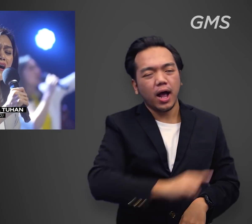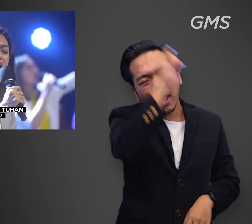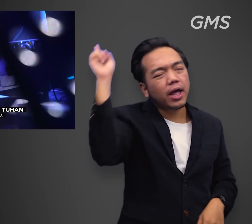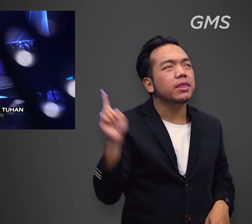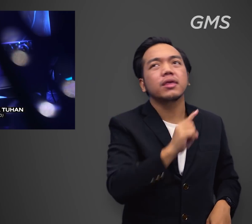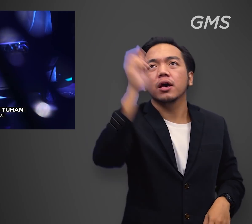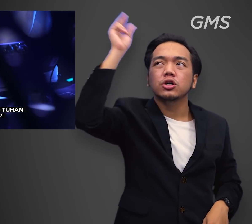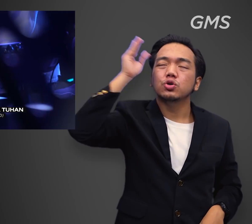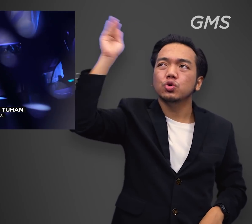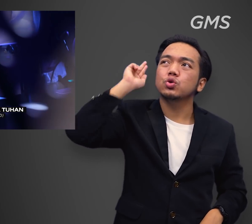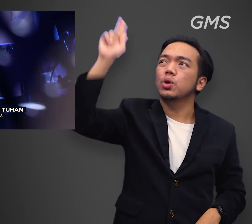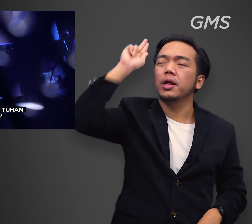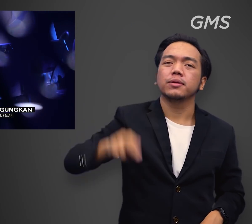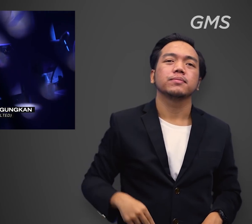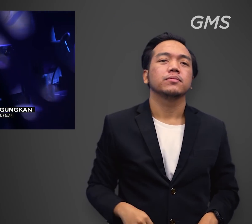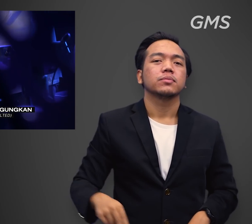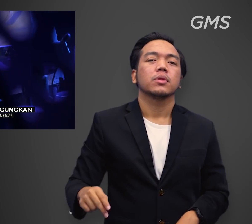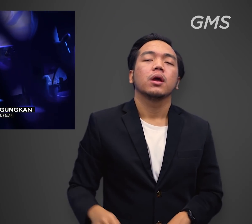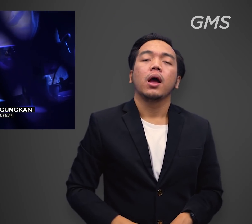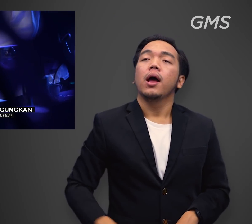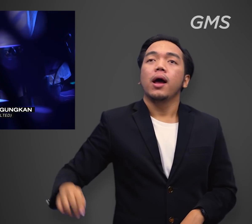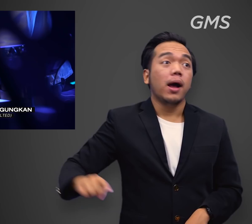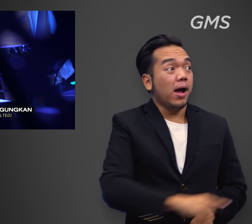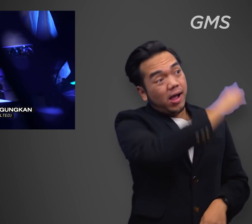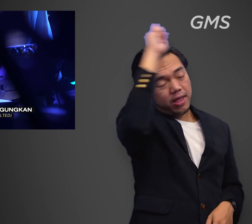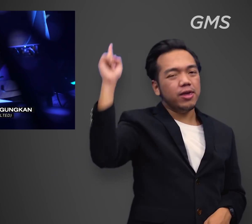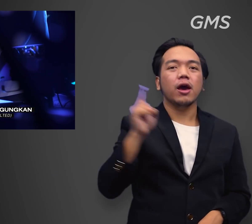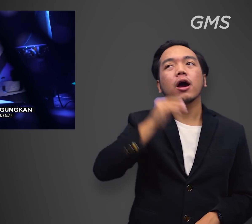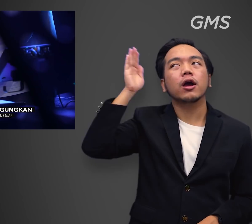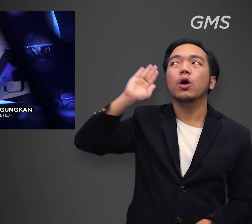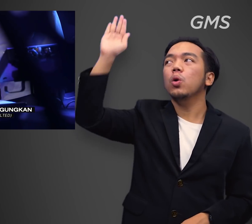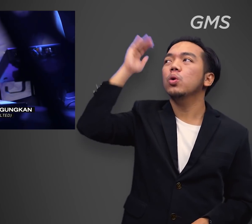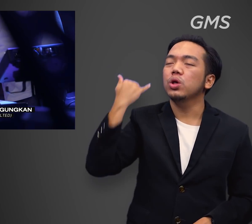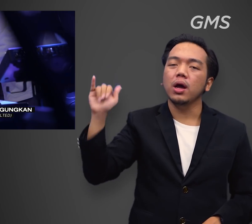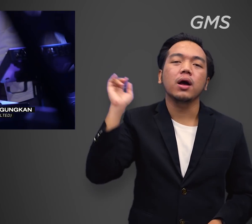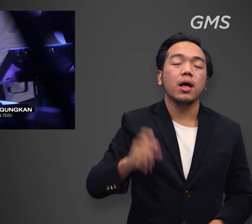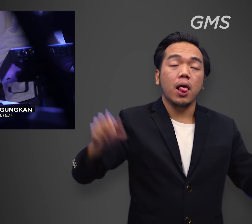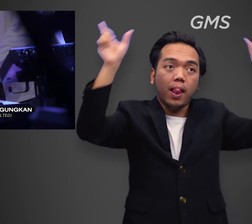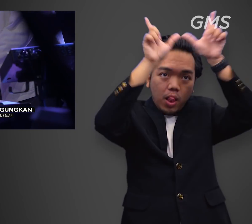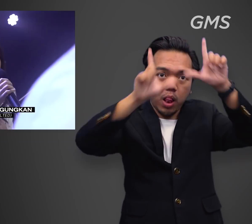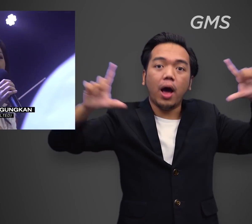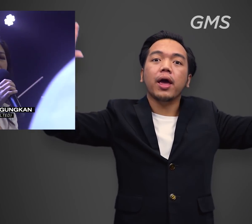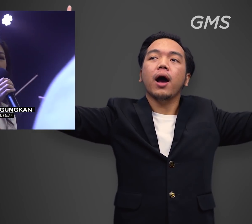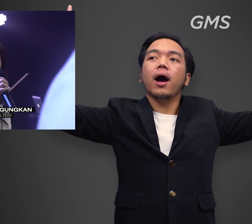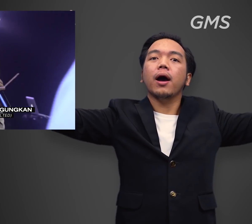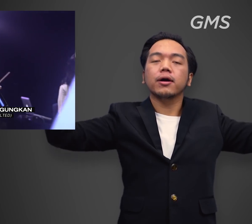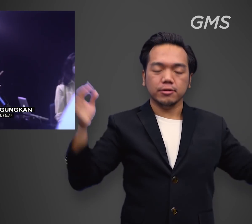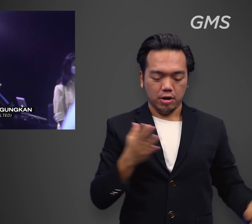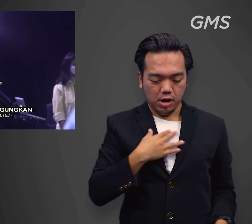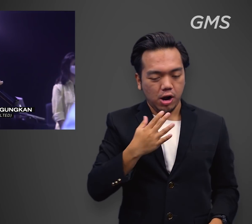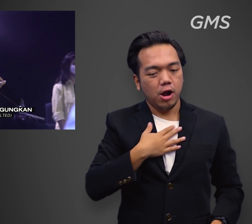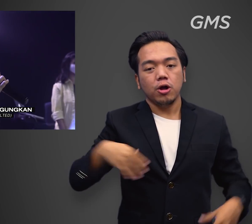bagi-Mu ya Tuhan. Hanya Kau yang layak ku